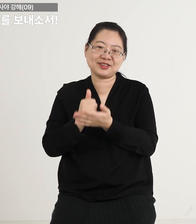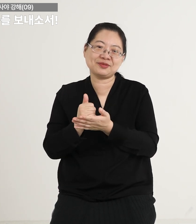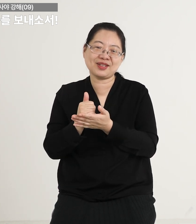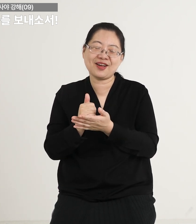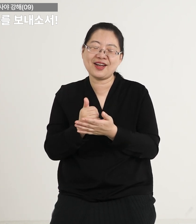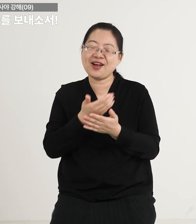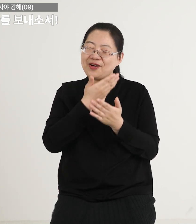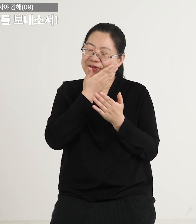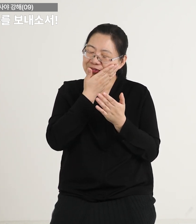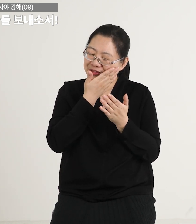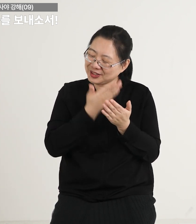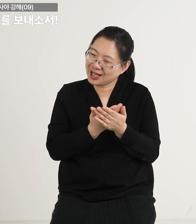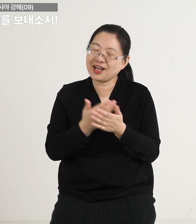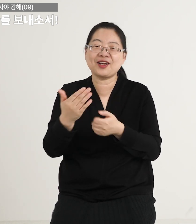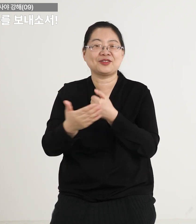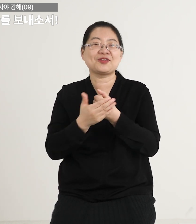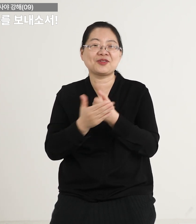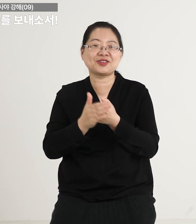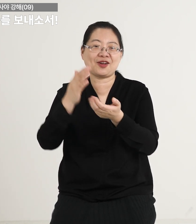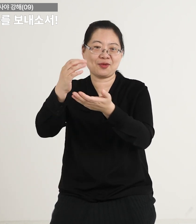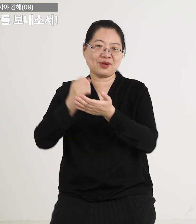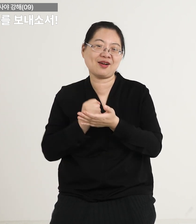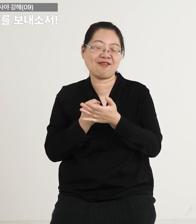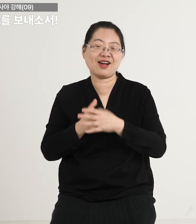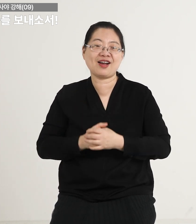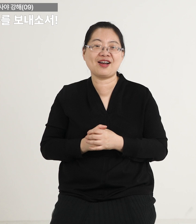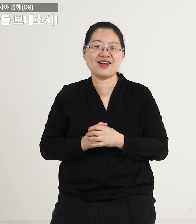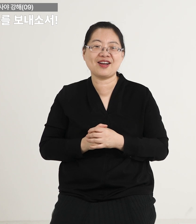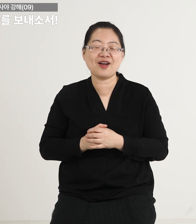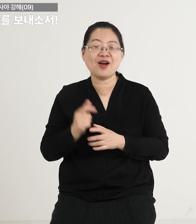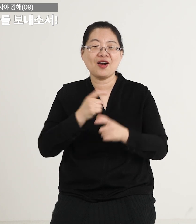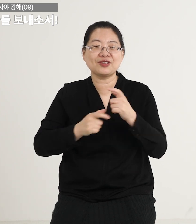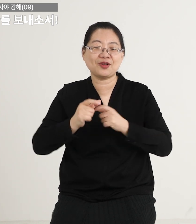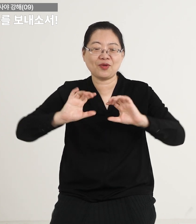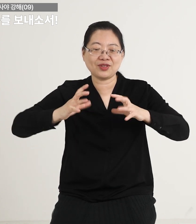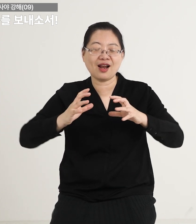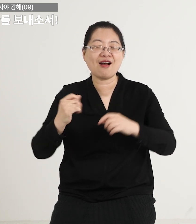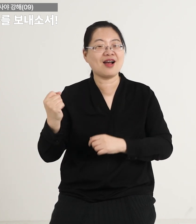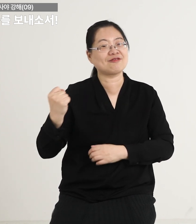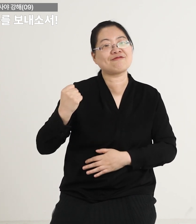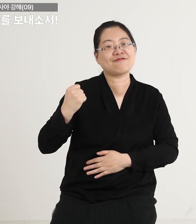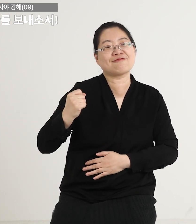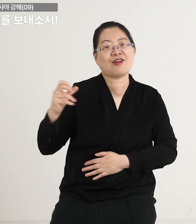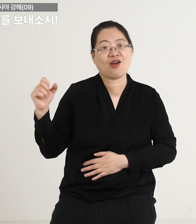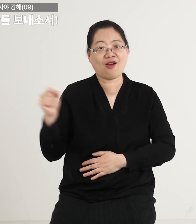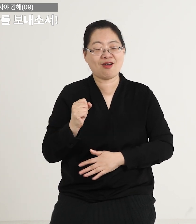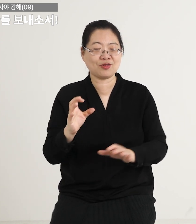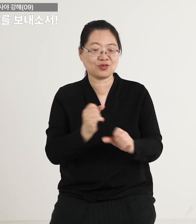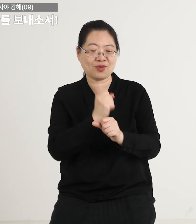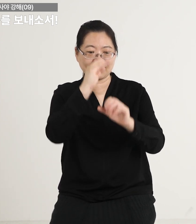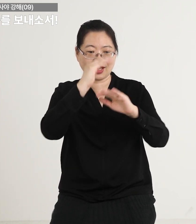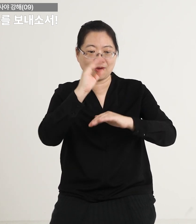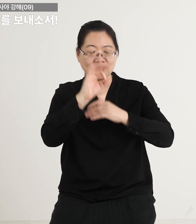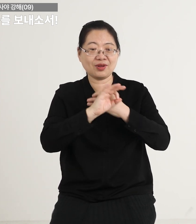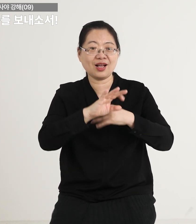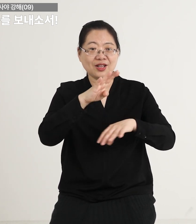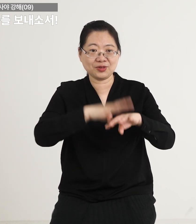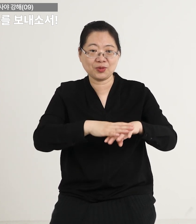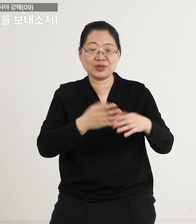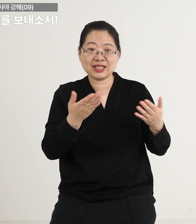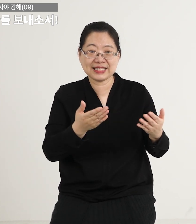하나님의 기이한 도우심을 얻어 강성하여 짐이었더라. 자, 그러니까 종합해 보면